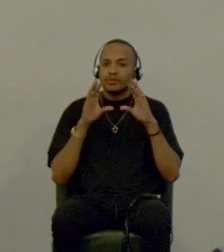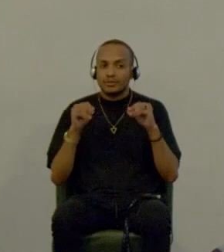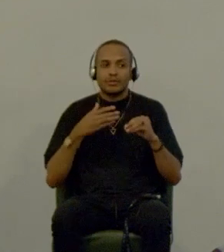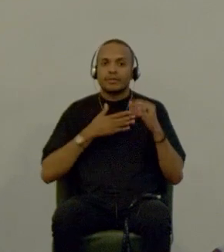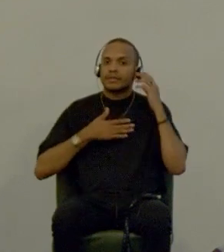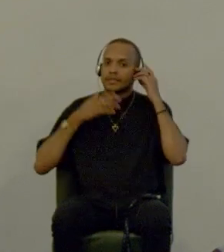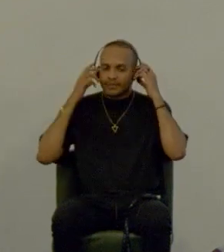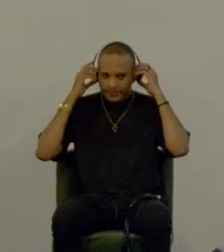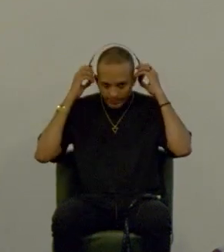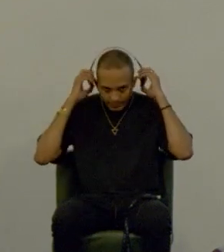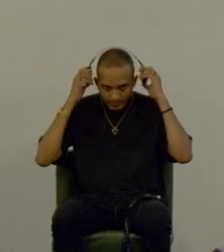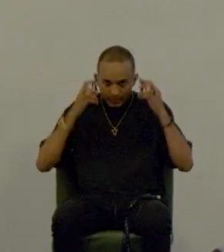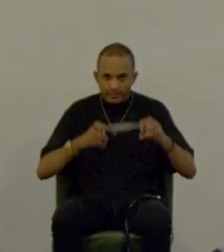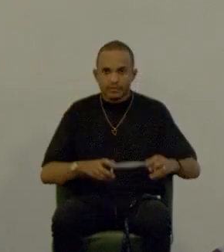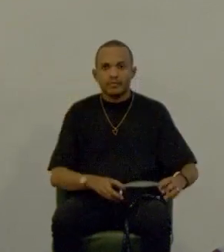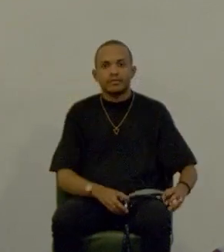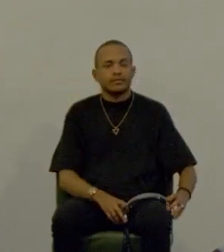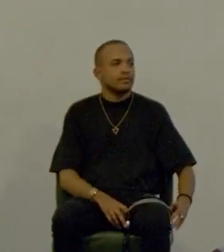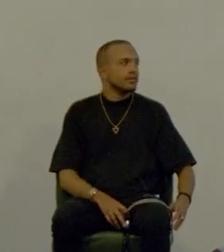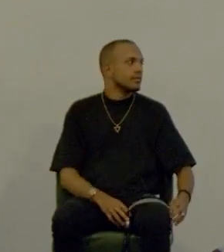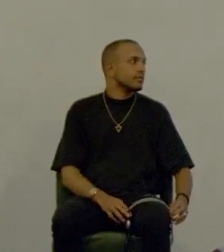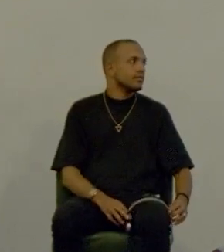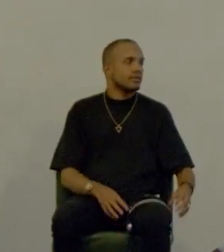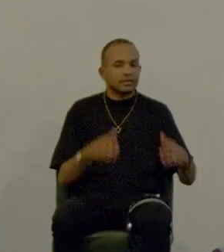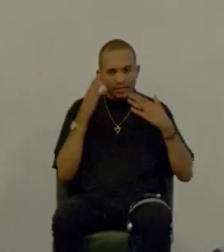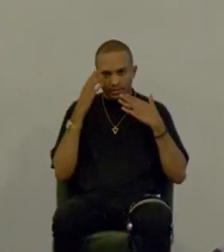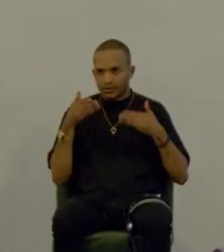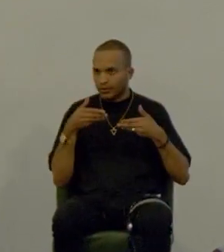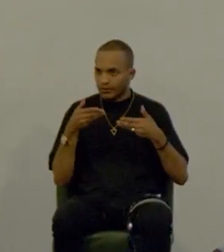Prazer estar aqui. Eu queria agradecer muito pelo convite.